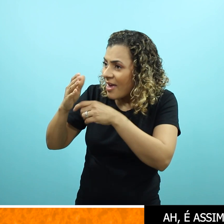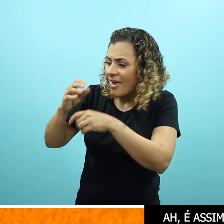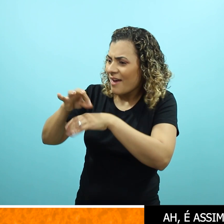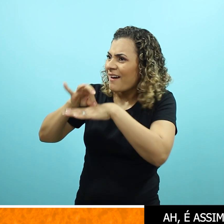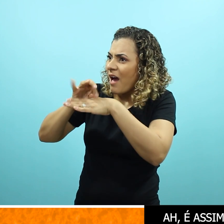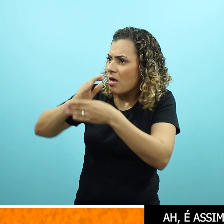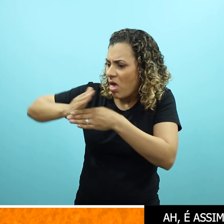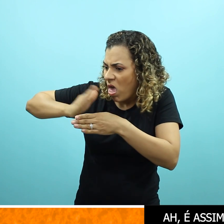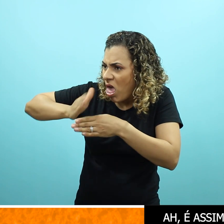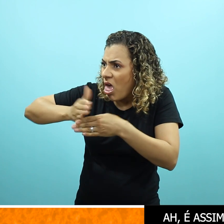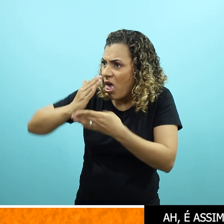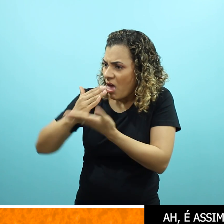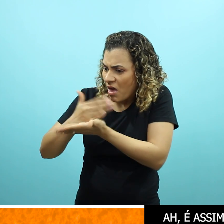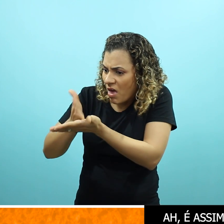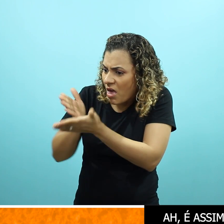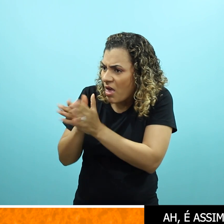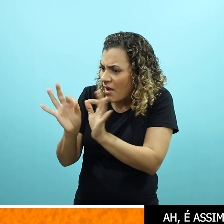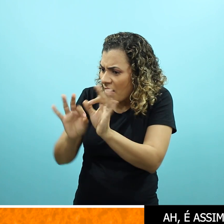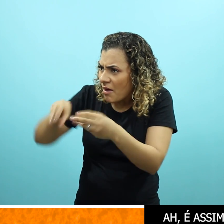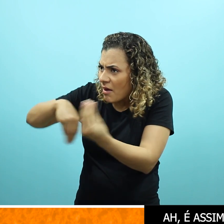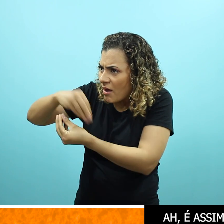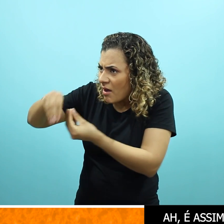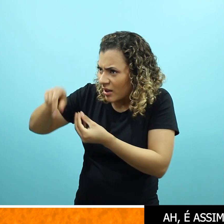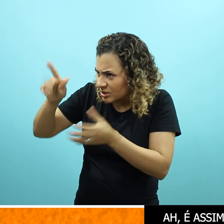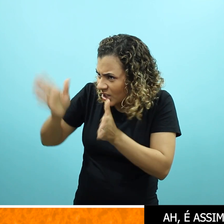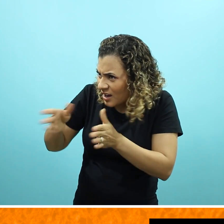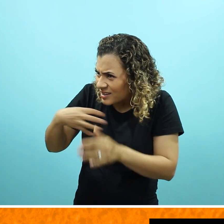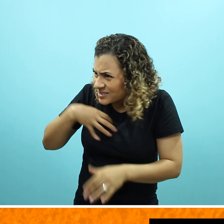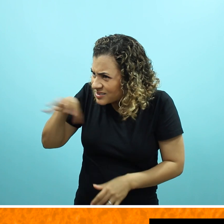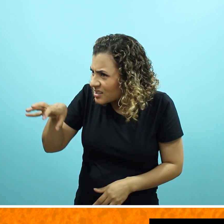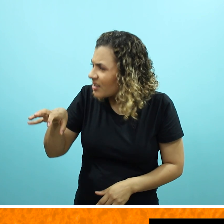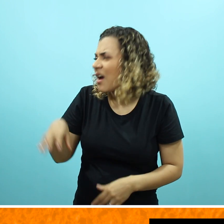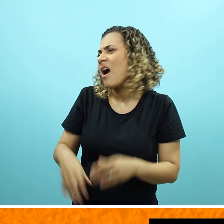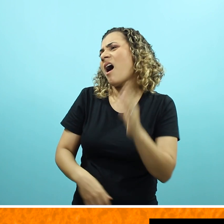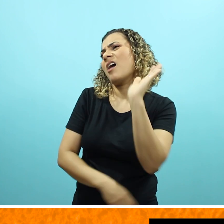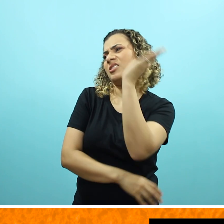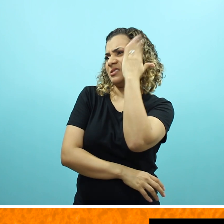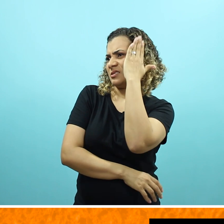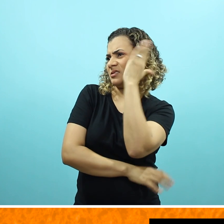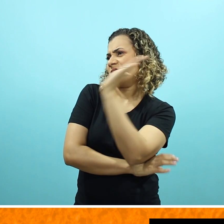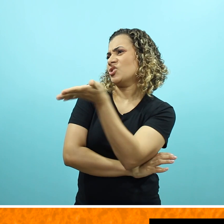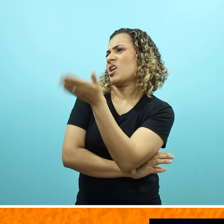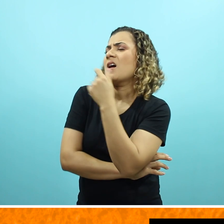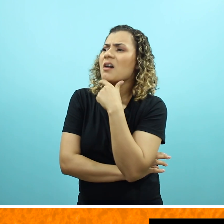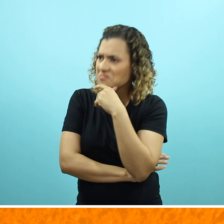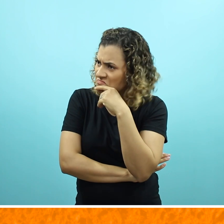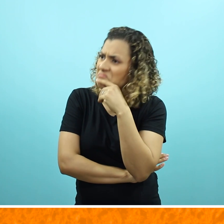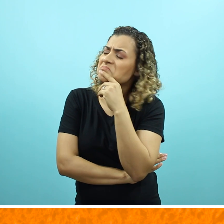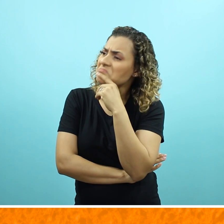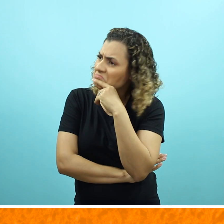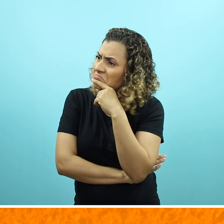Ah, é assim que se prepara a dobradinha? Mas isso eu já sabia.